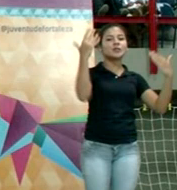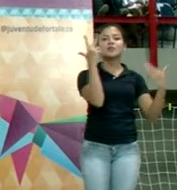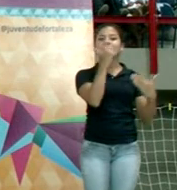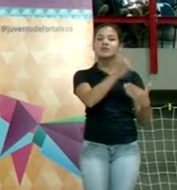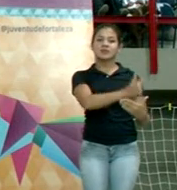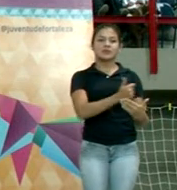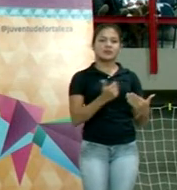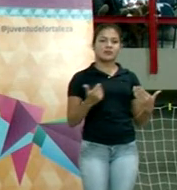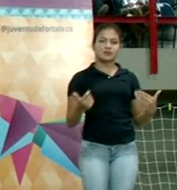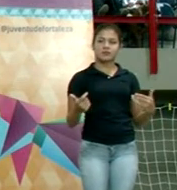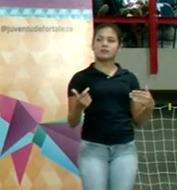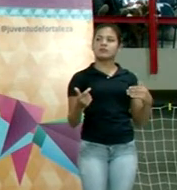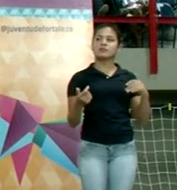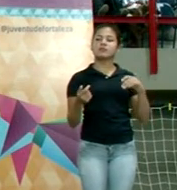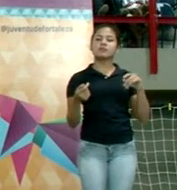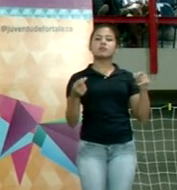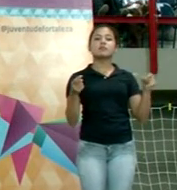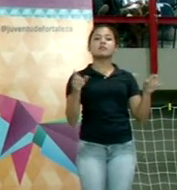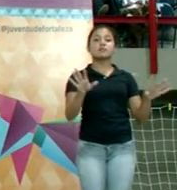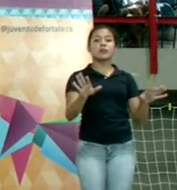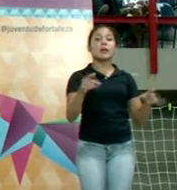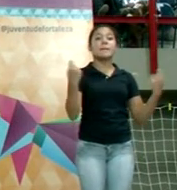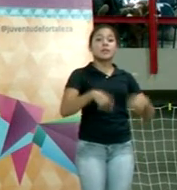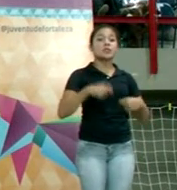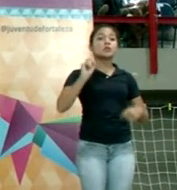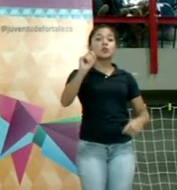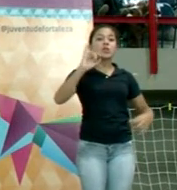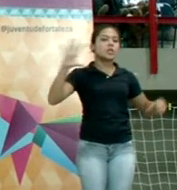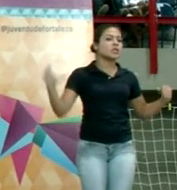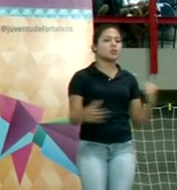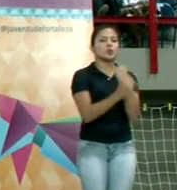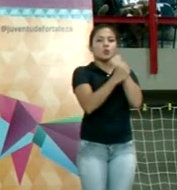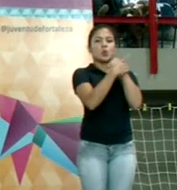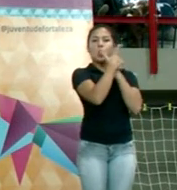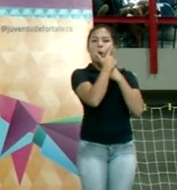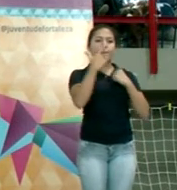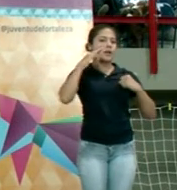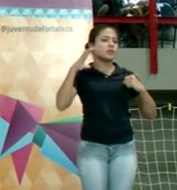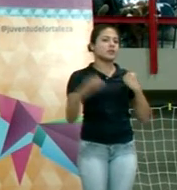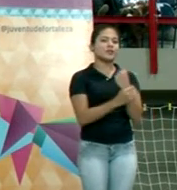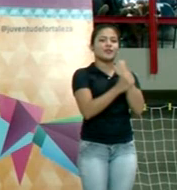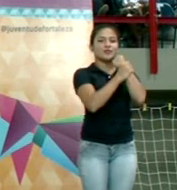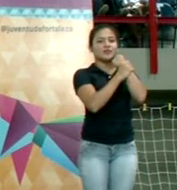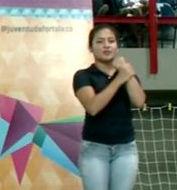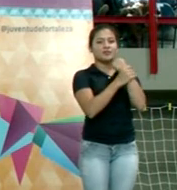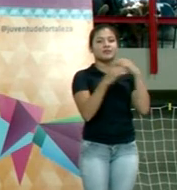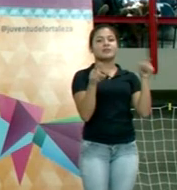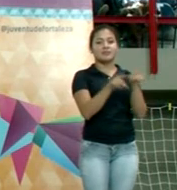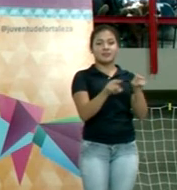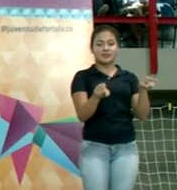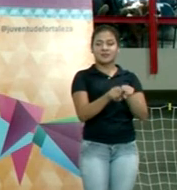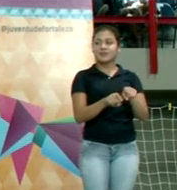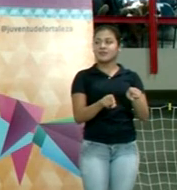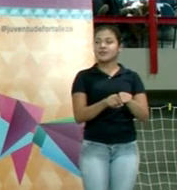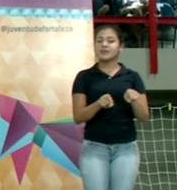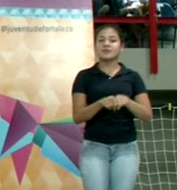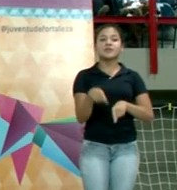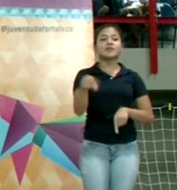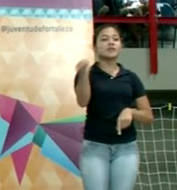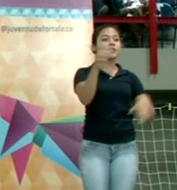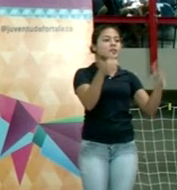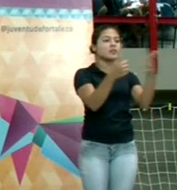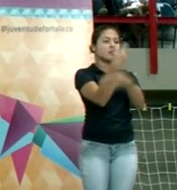chamados, e não é chamado assim à toa, eles têm que proteger a minha visão. E um tipo de onda, se você procurou